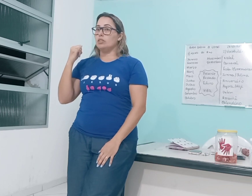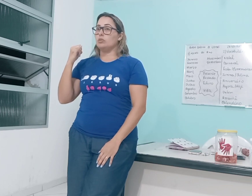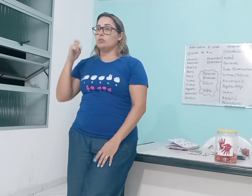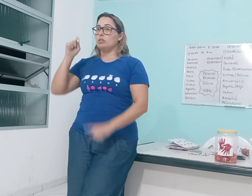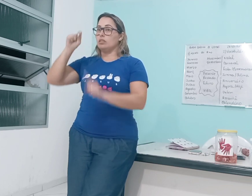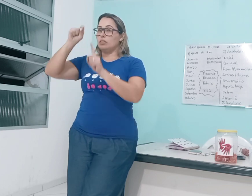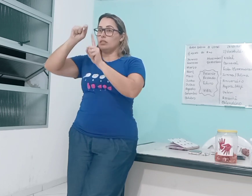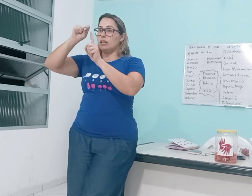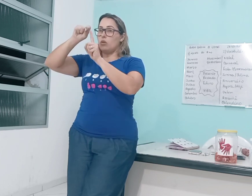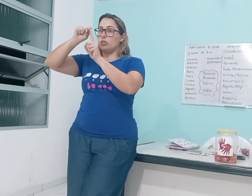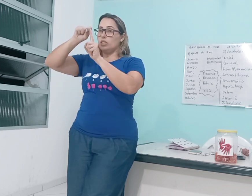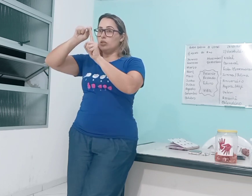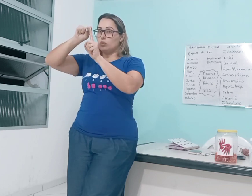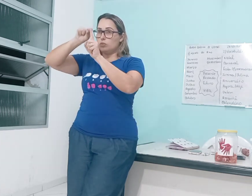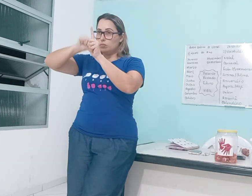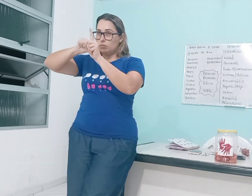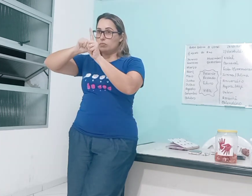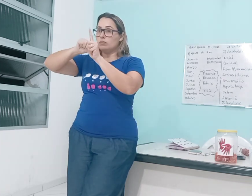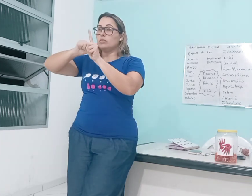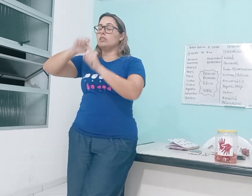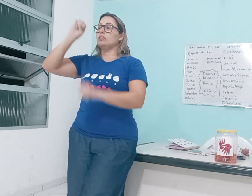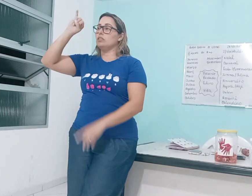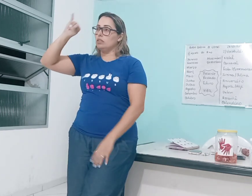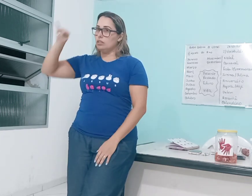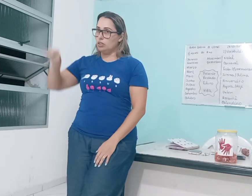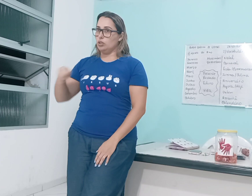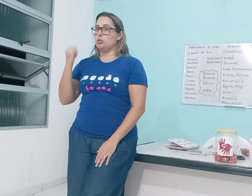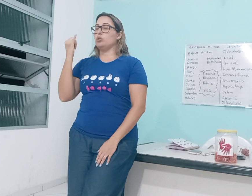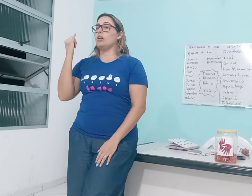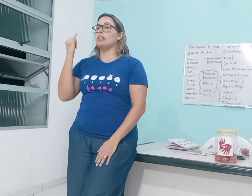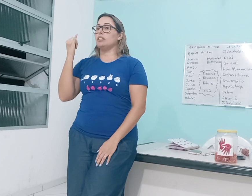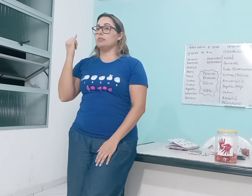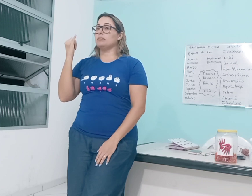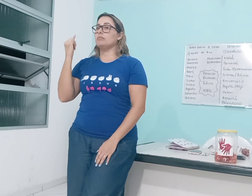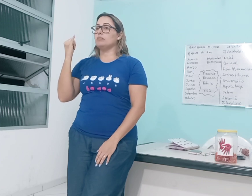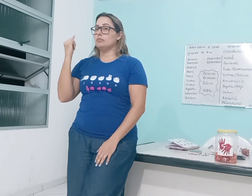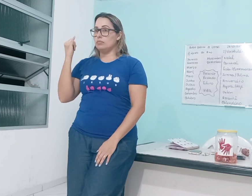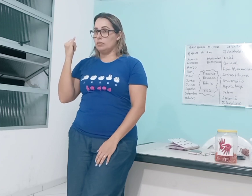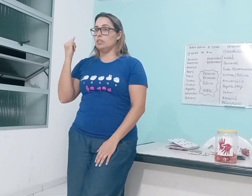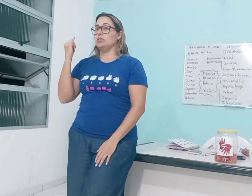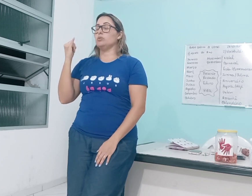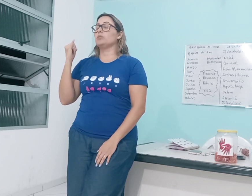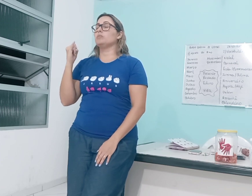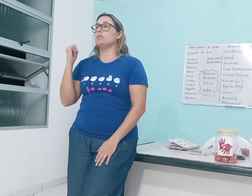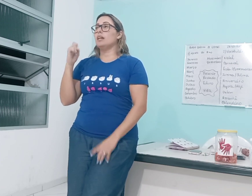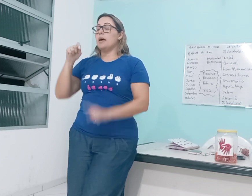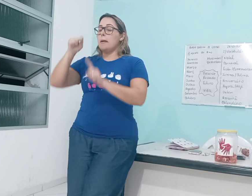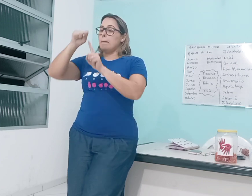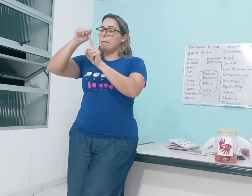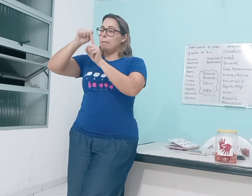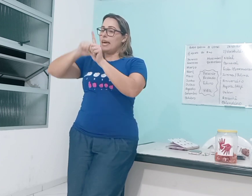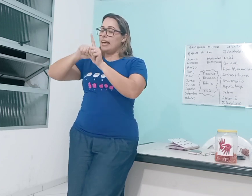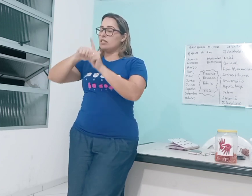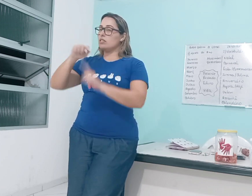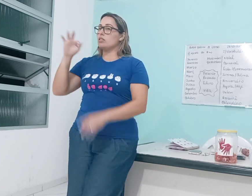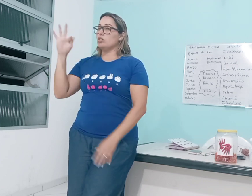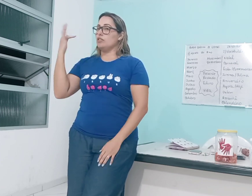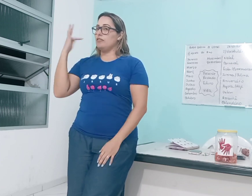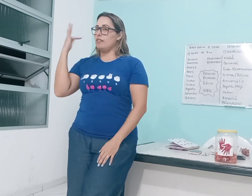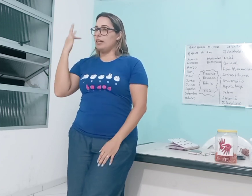Isso. Dá um risco. No J aqui. Isso. Mês de